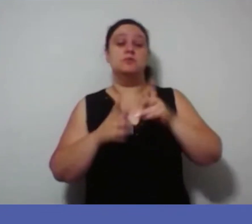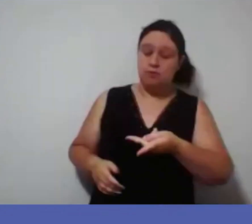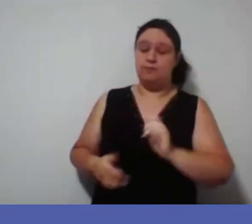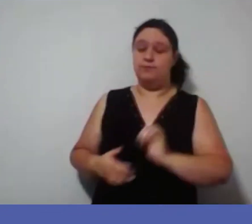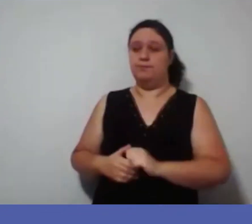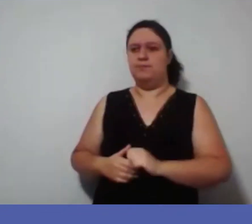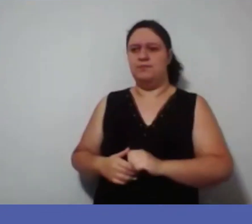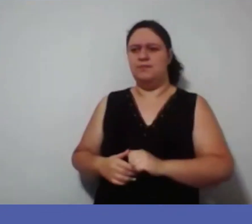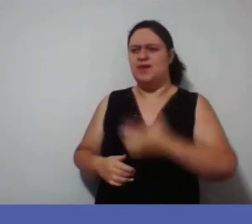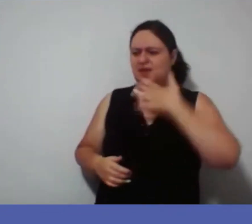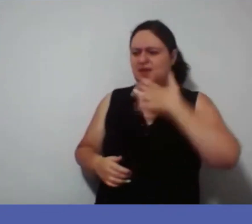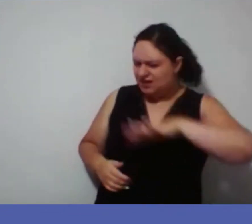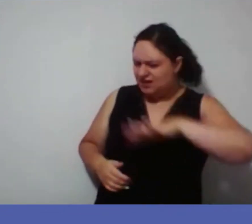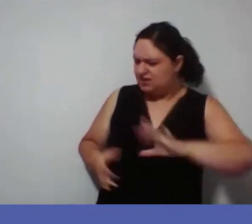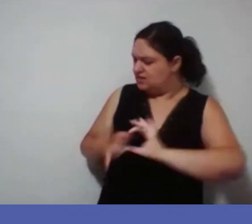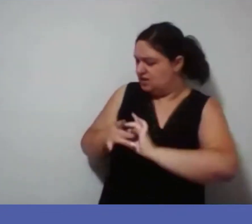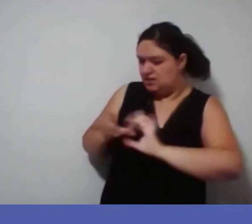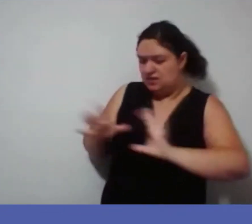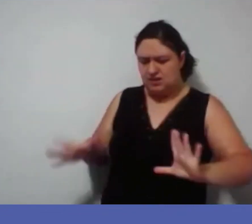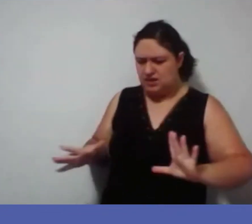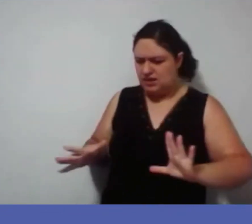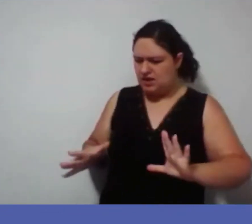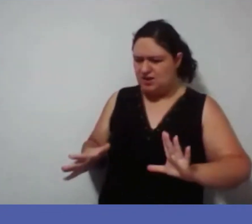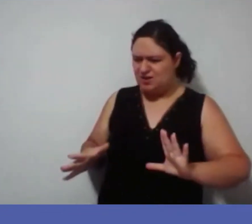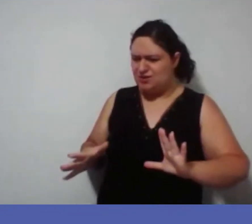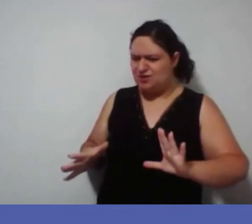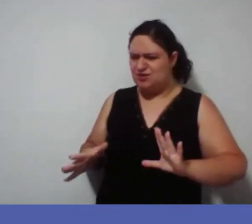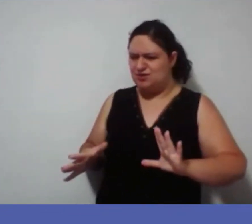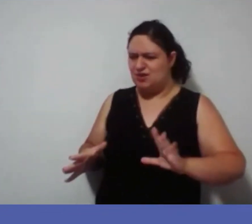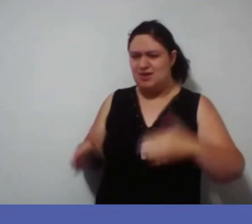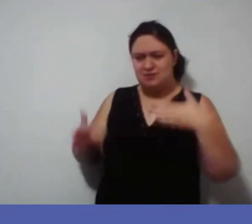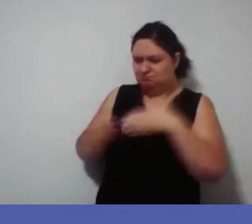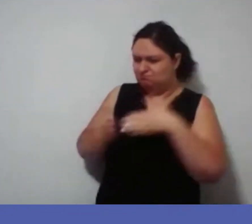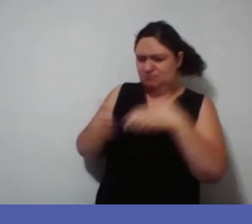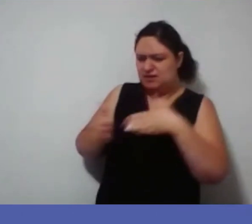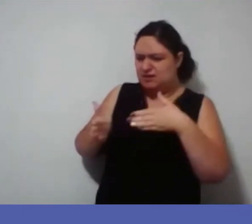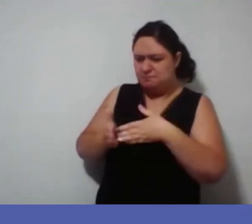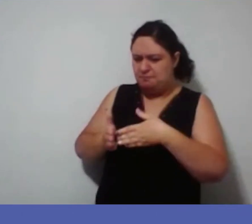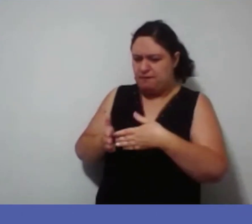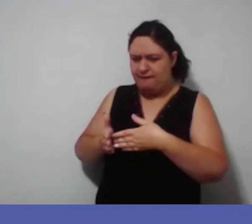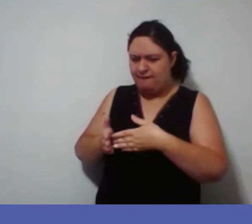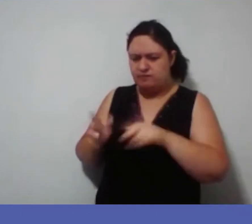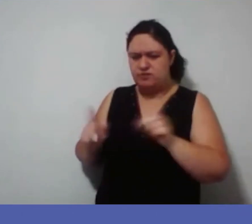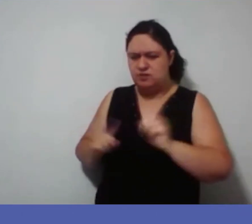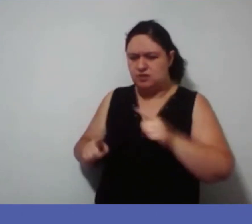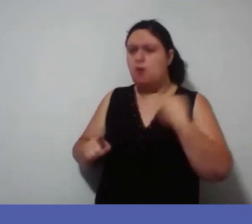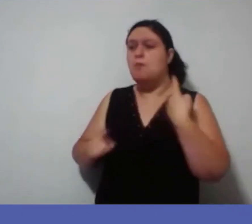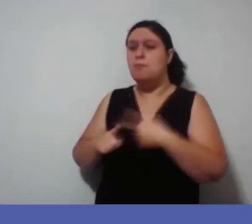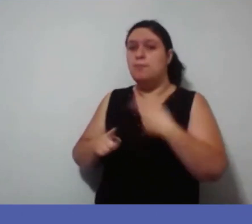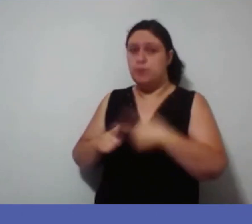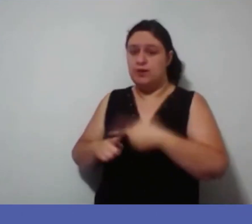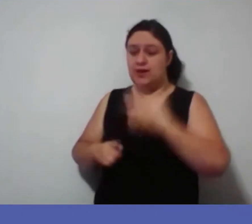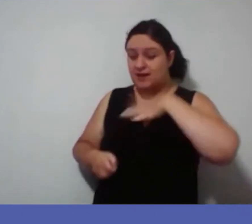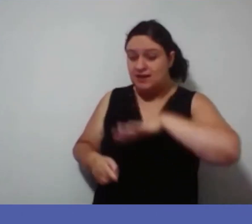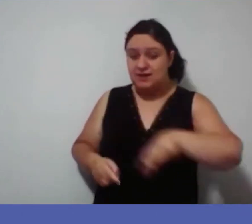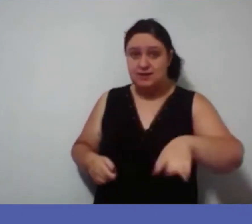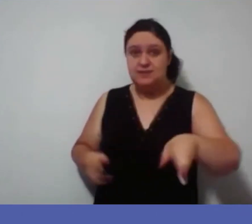pequeninos, não os embaraceis em vir a mim, porque dos tais é o reino dos